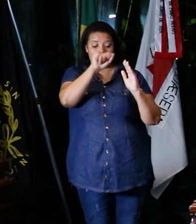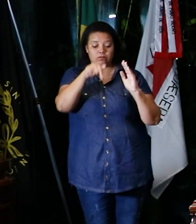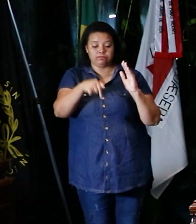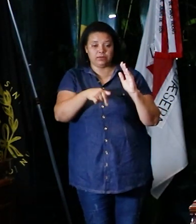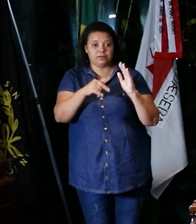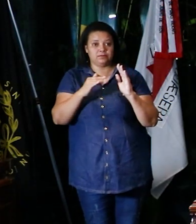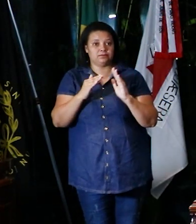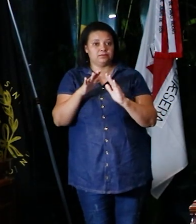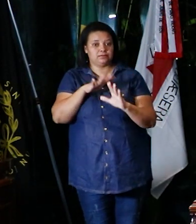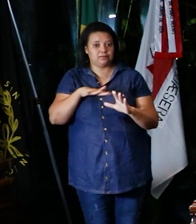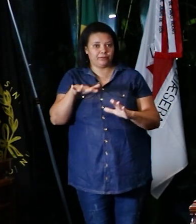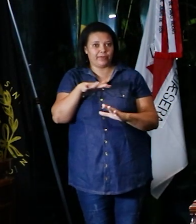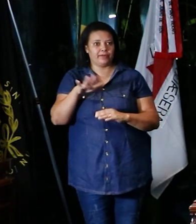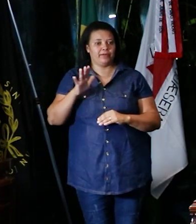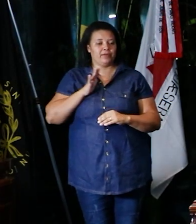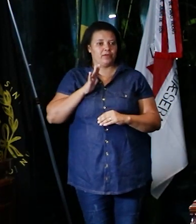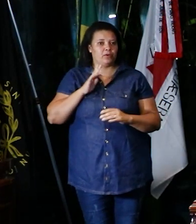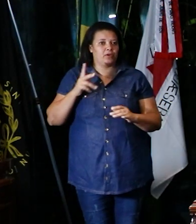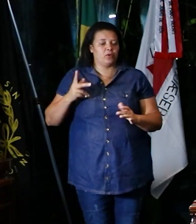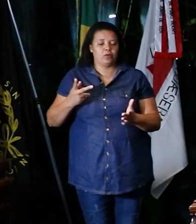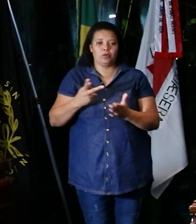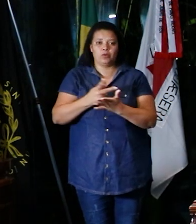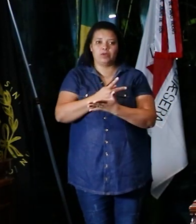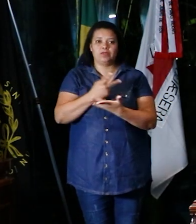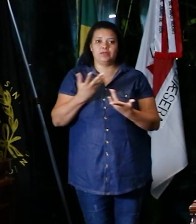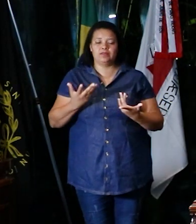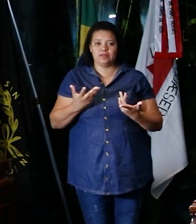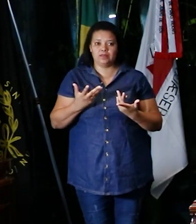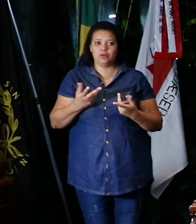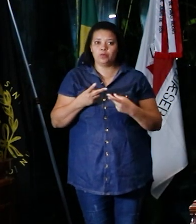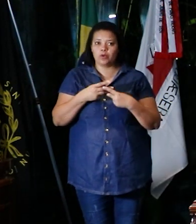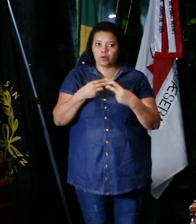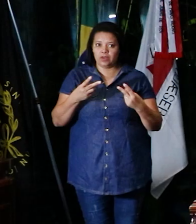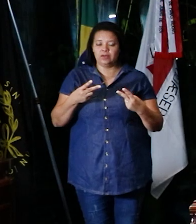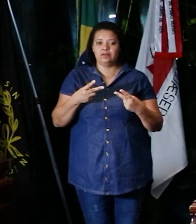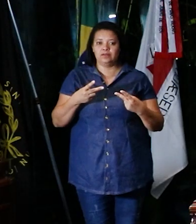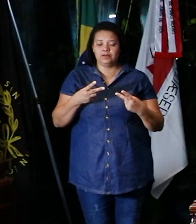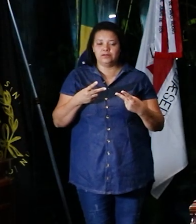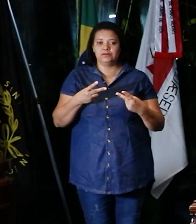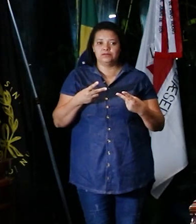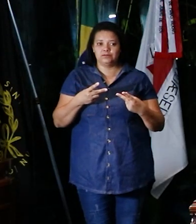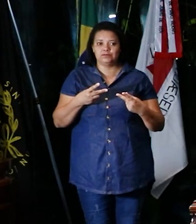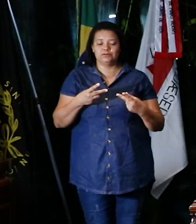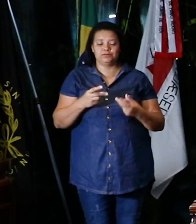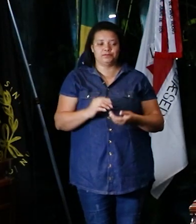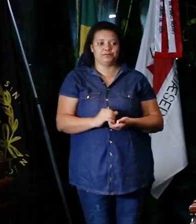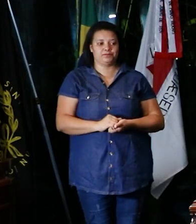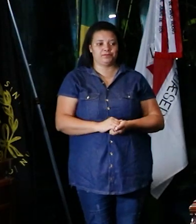desse é extraordinário, não é? E colocando